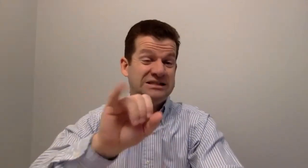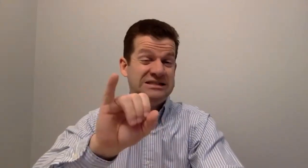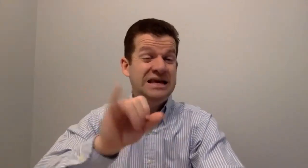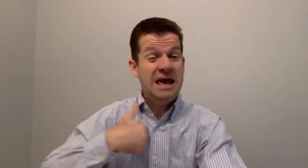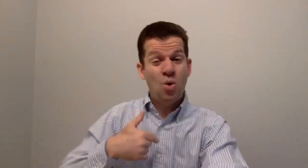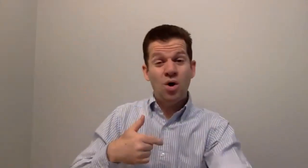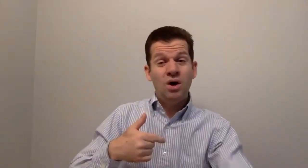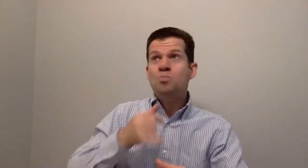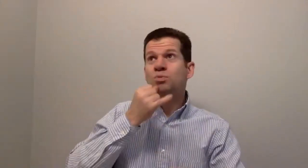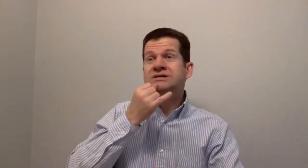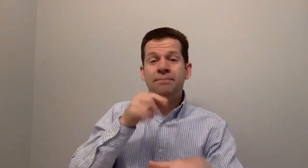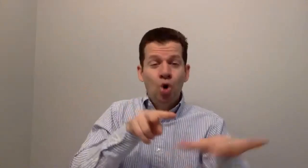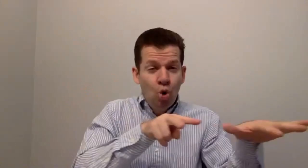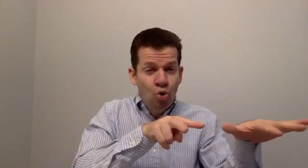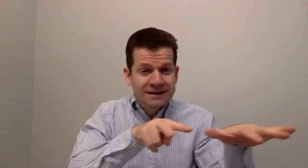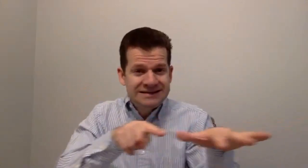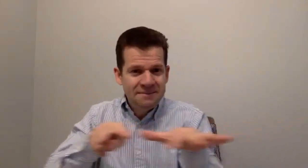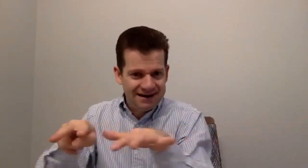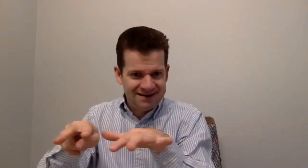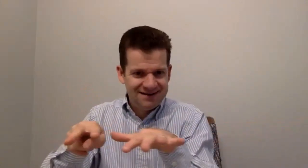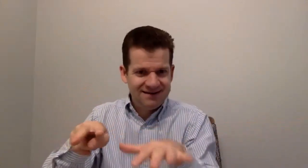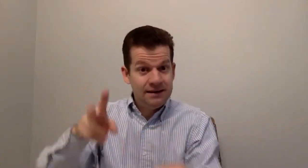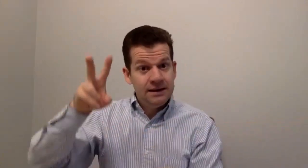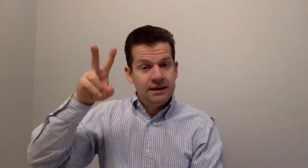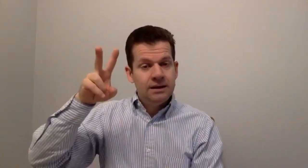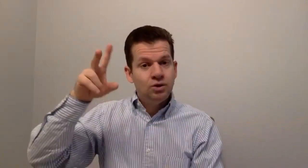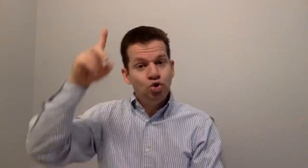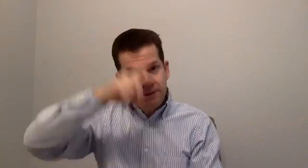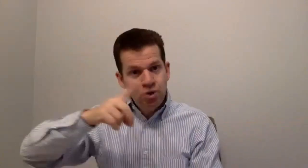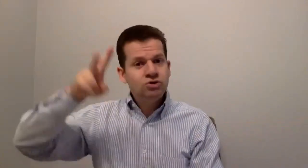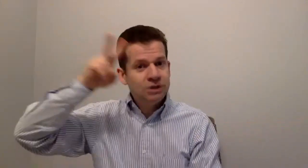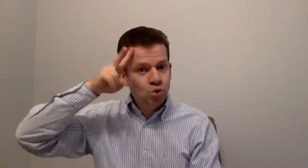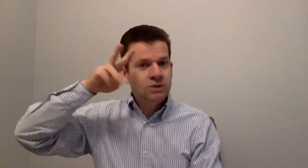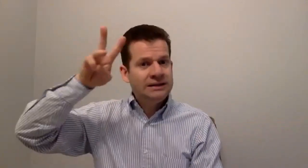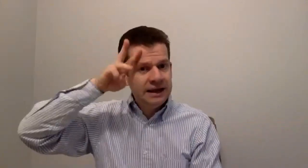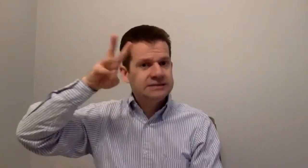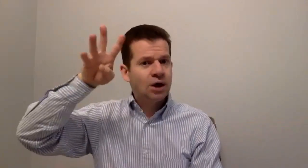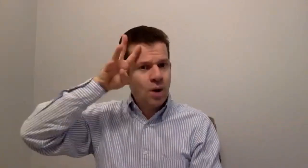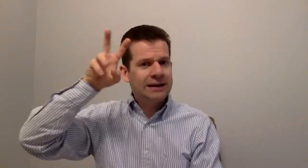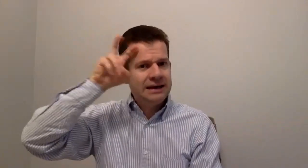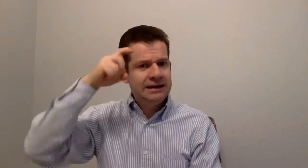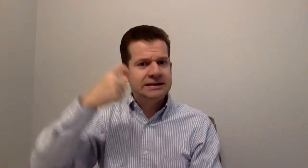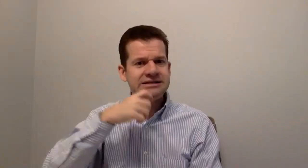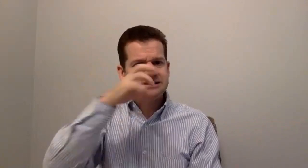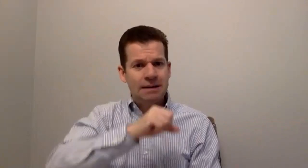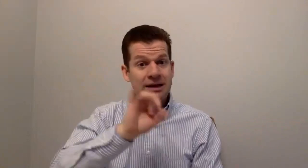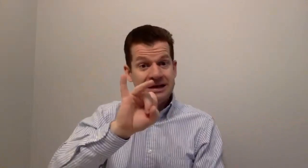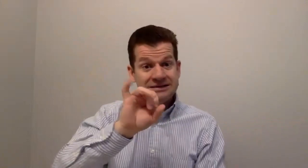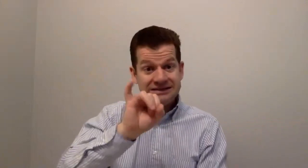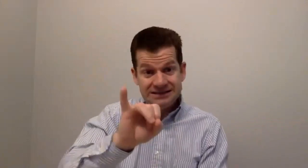Se eu, por exemplo, uma semana, domingo, segunda, terça, quarta, quinta, sexta, sábado, se